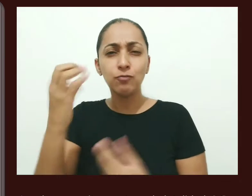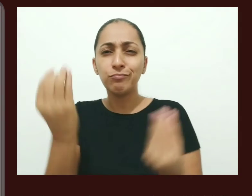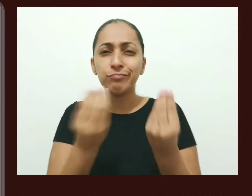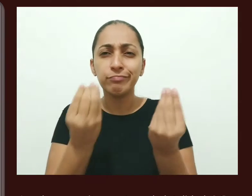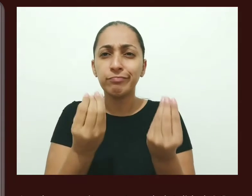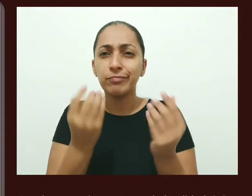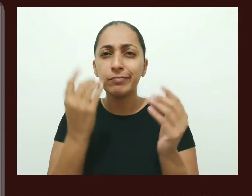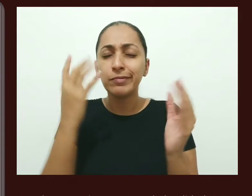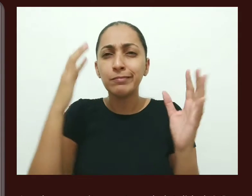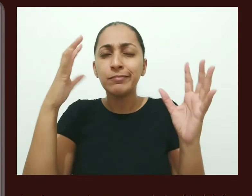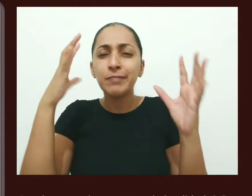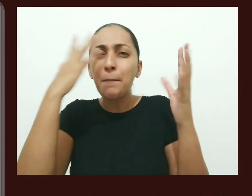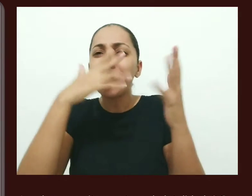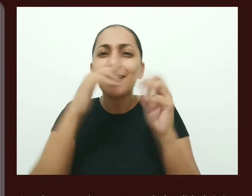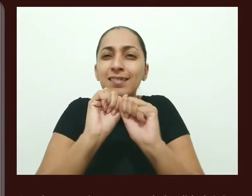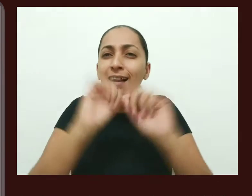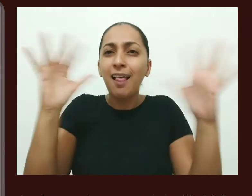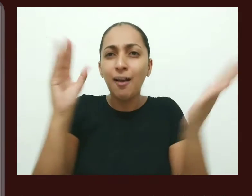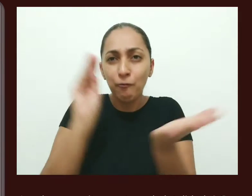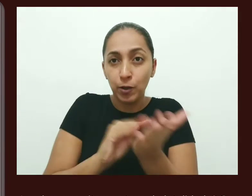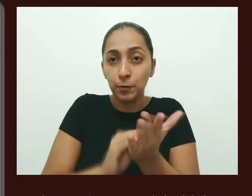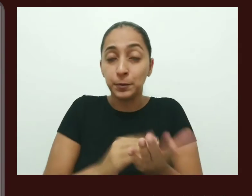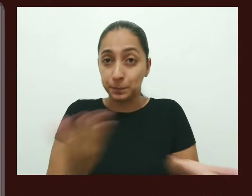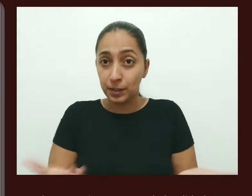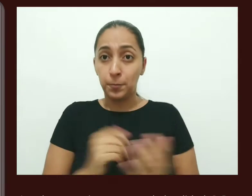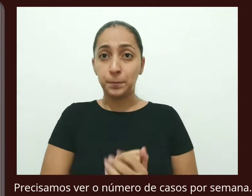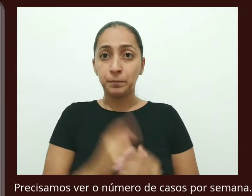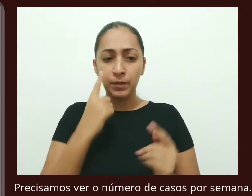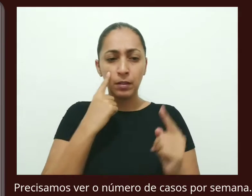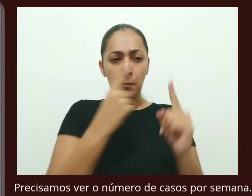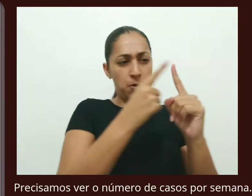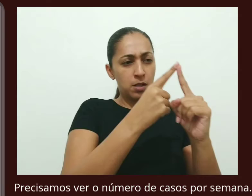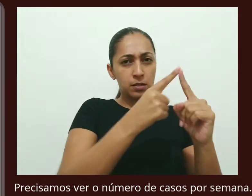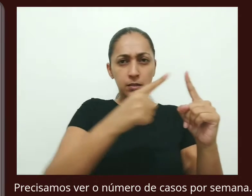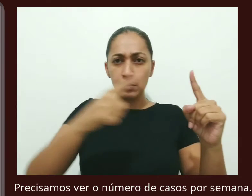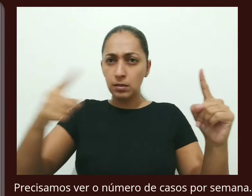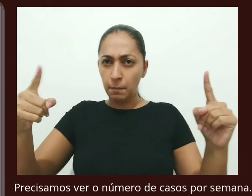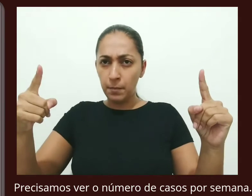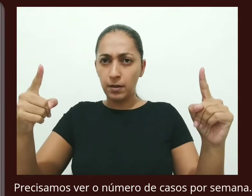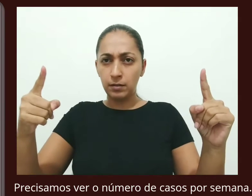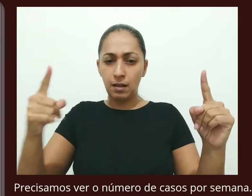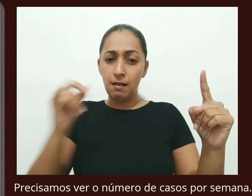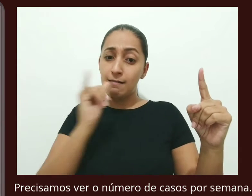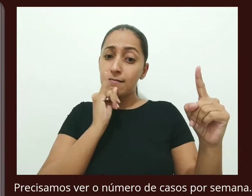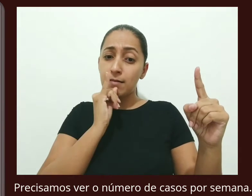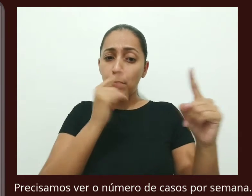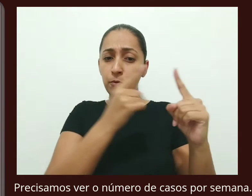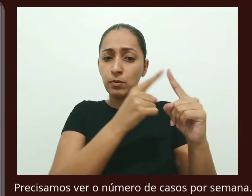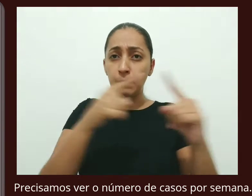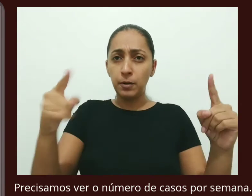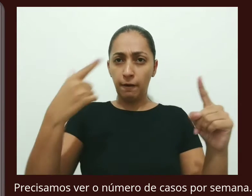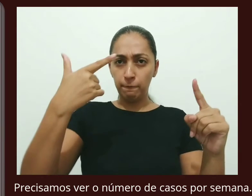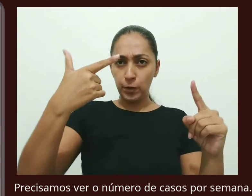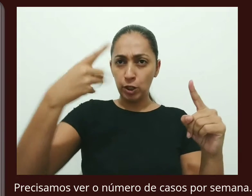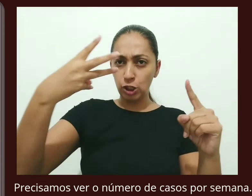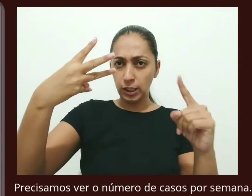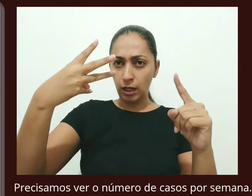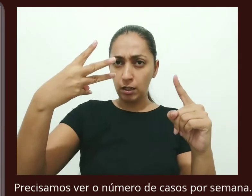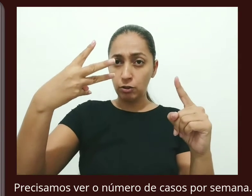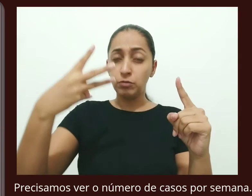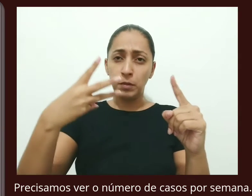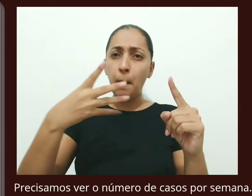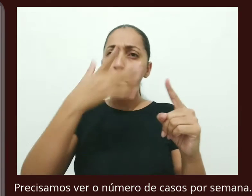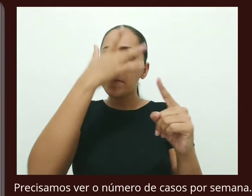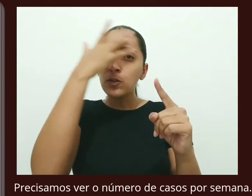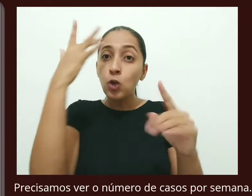citamos a taxa de letalidade? Como entender essas informações de forma clara? Precisamos ver o número de casos por semana.